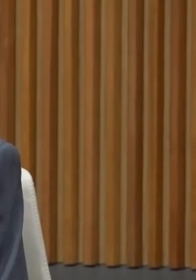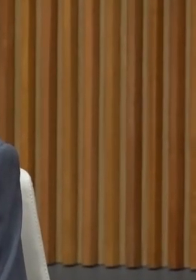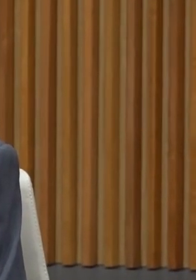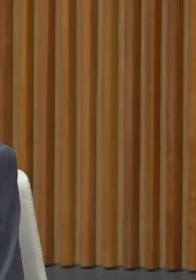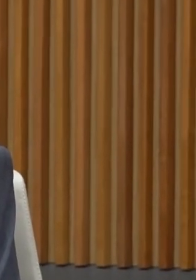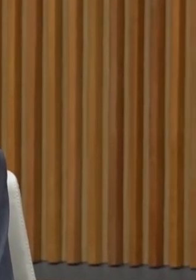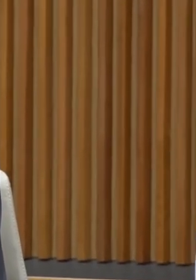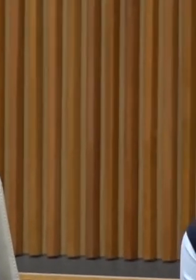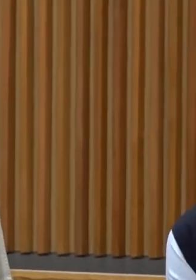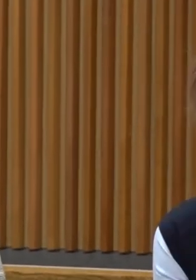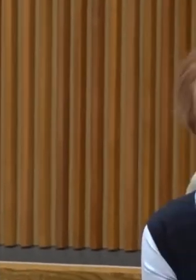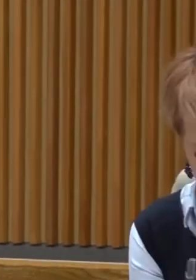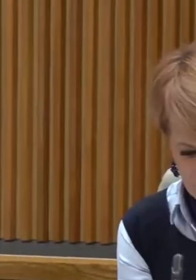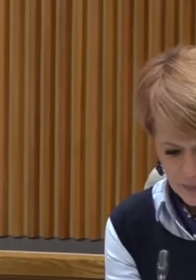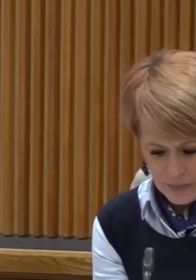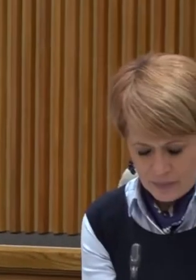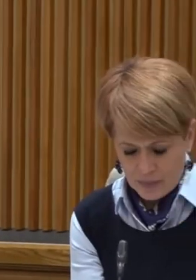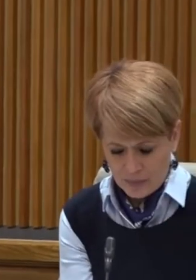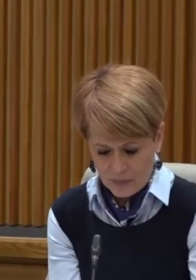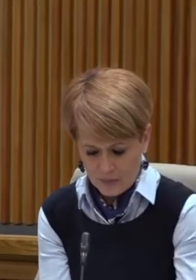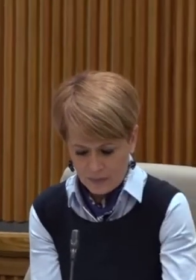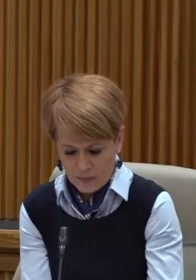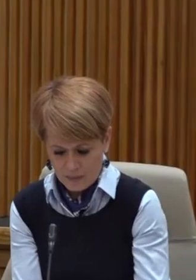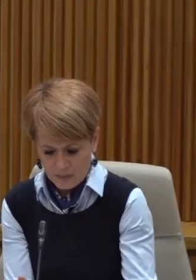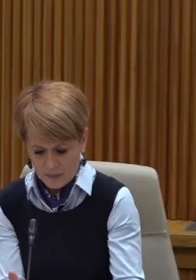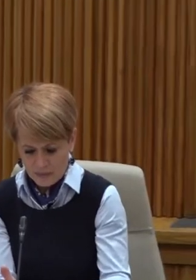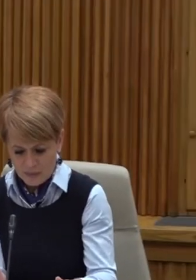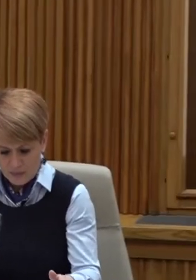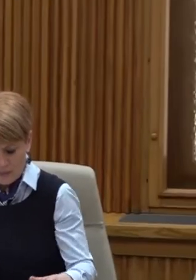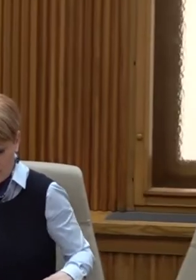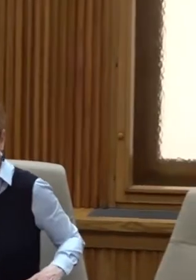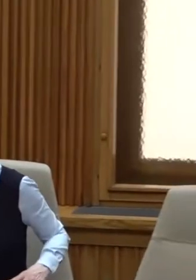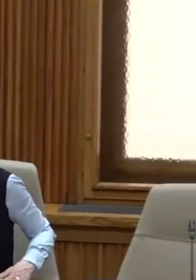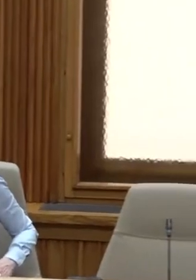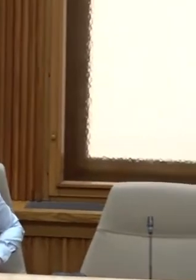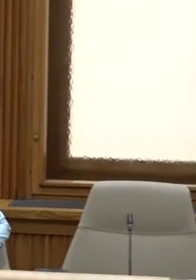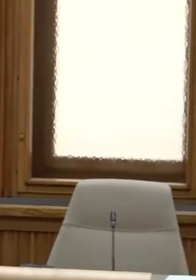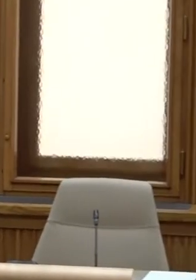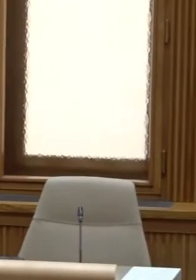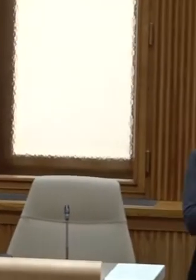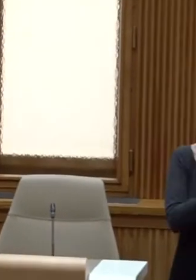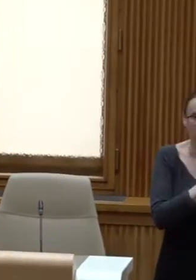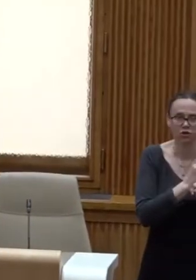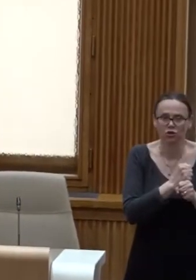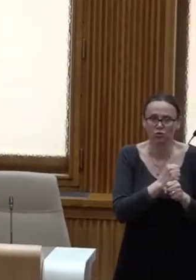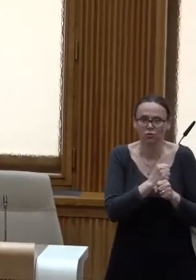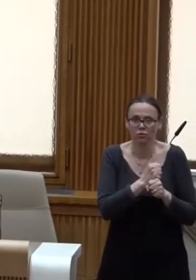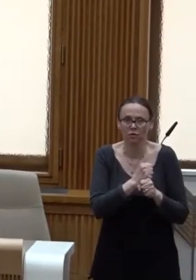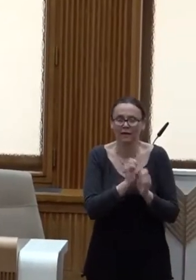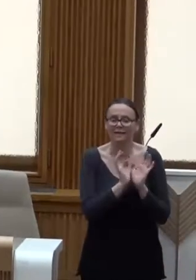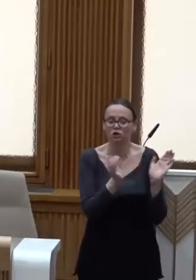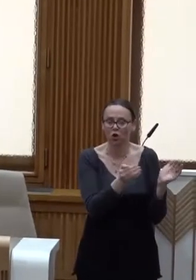kronično bolezen in tako naprej, kjer mora biti pač to delovišče v narekovajih izolirano.